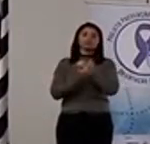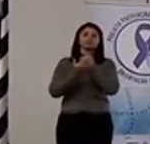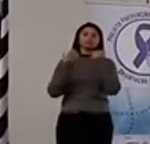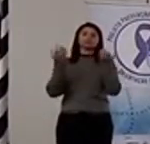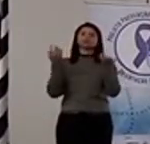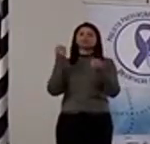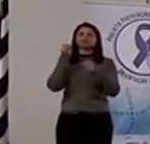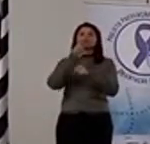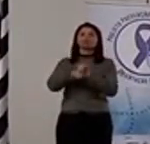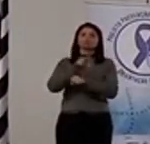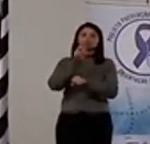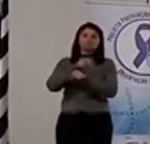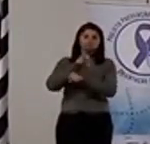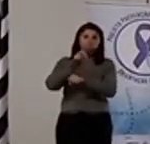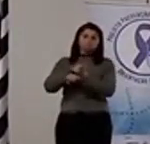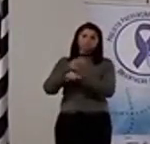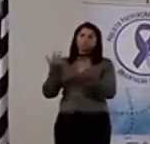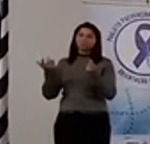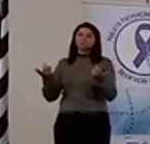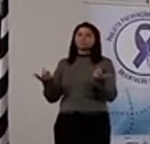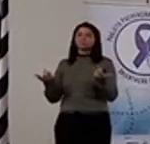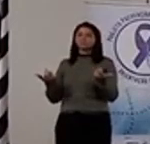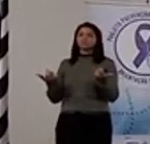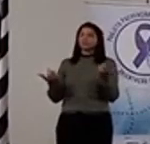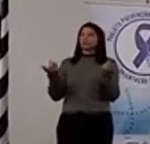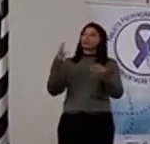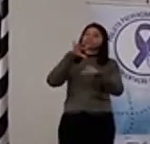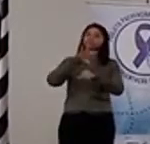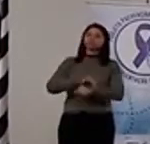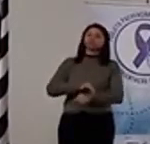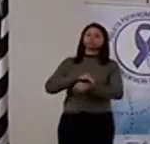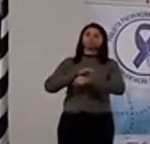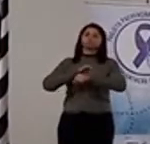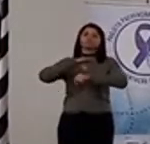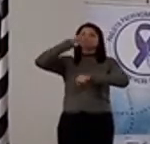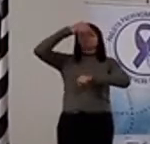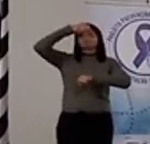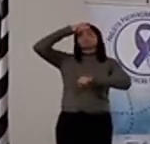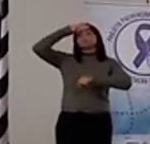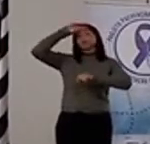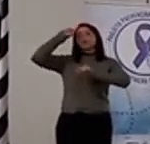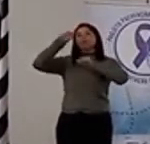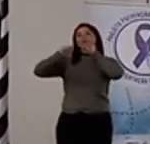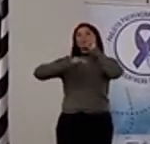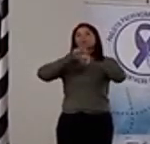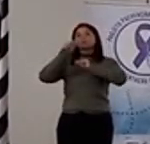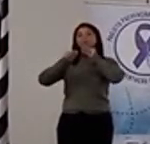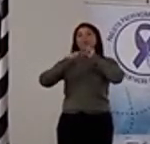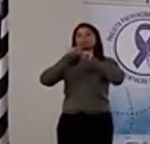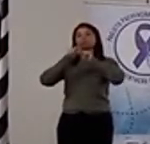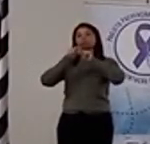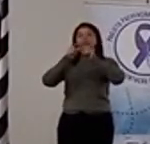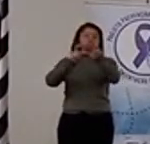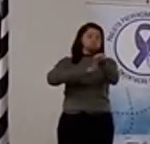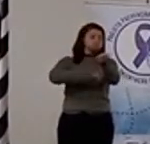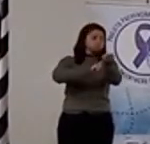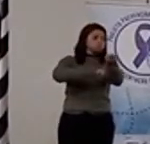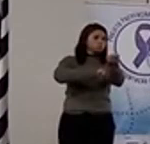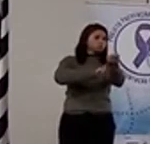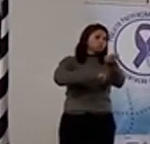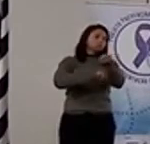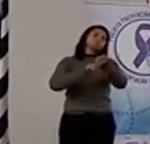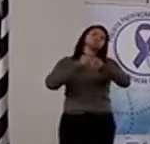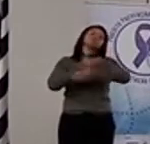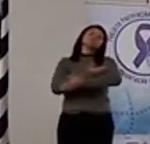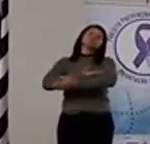infecção, pode ser por um aumento súbito de temperatura, pode ser por uma falta de irrigação sanguínea no bebê. Então, tudo